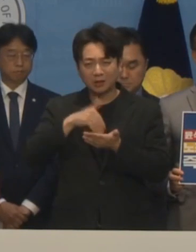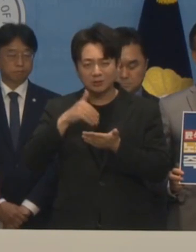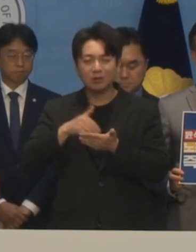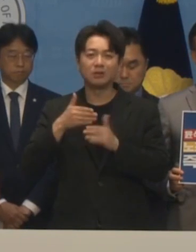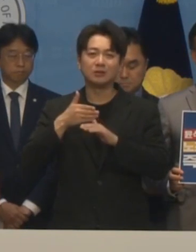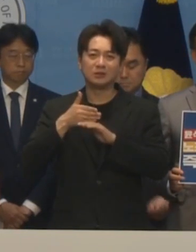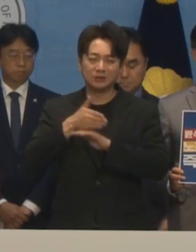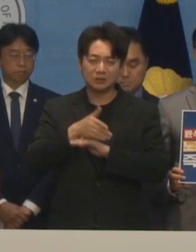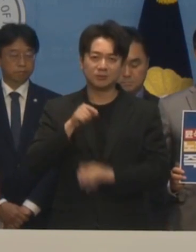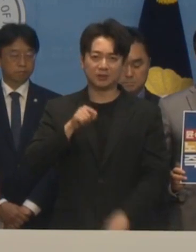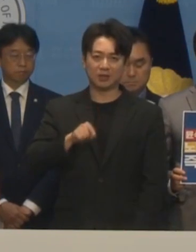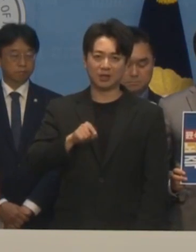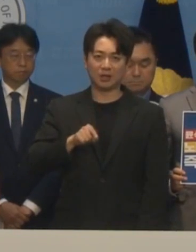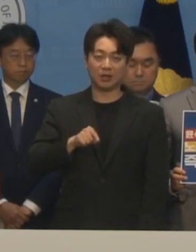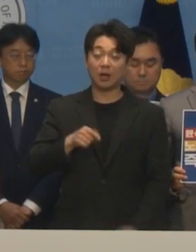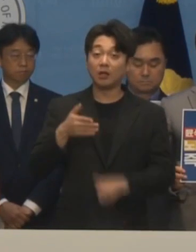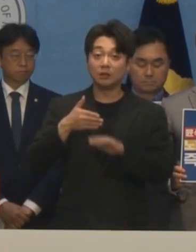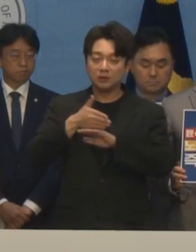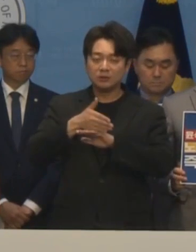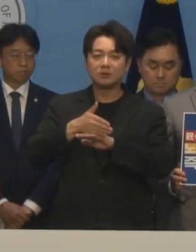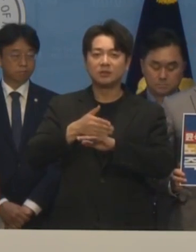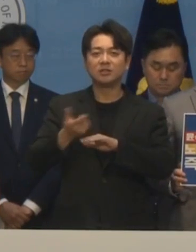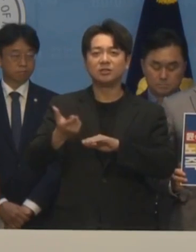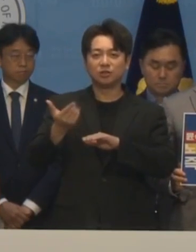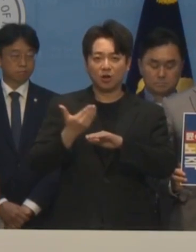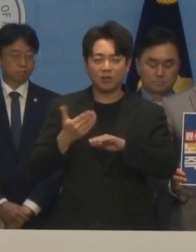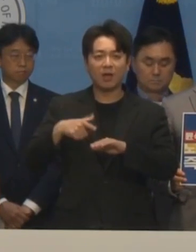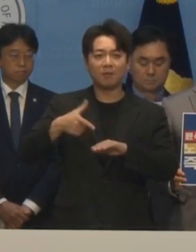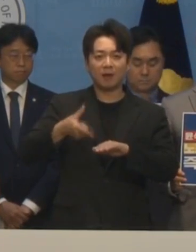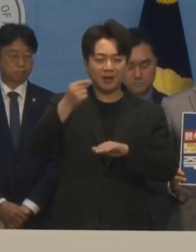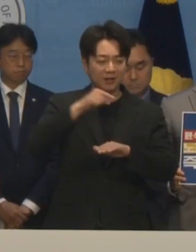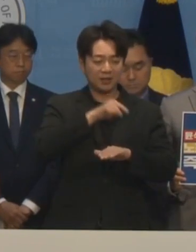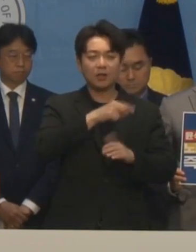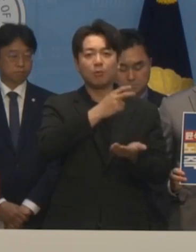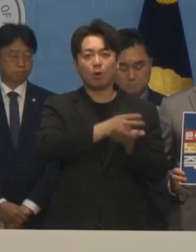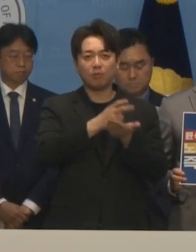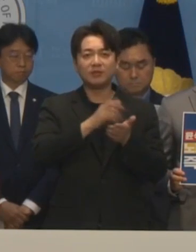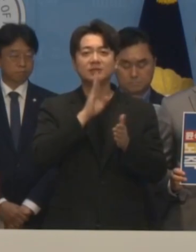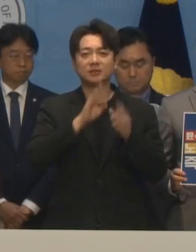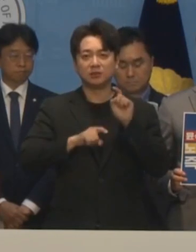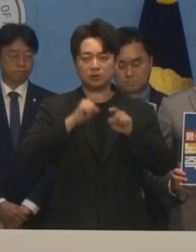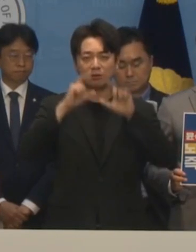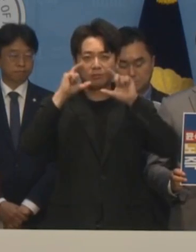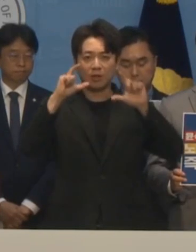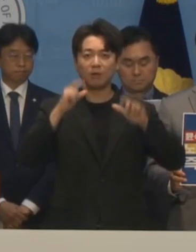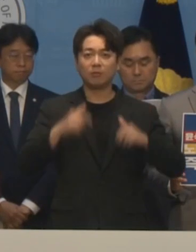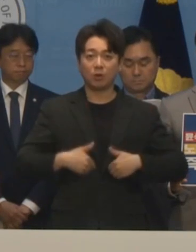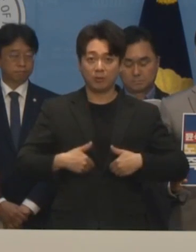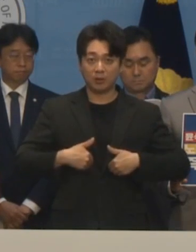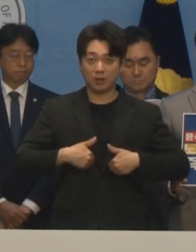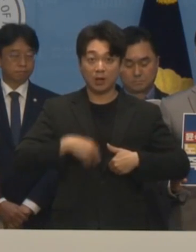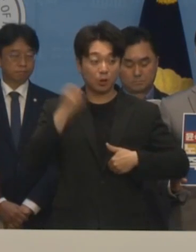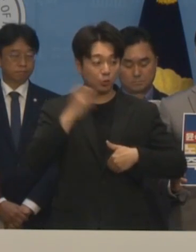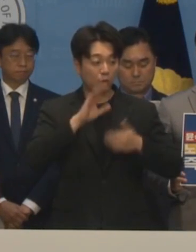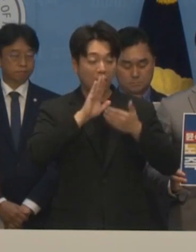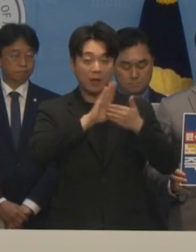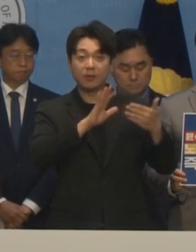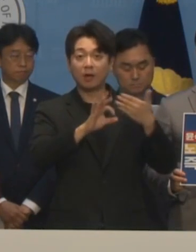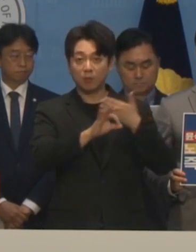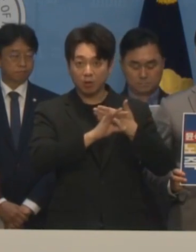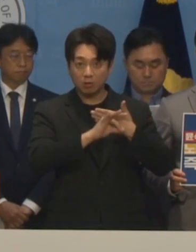늦지 않았습니다. 윤석열 대통령은 노란봉투법을 즉각 공포해야 합니다. 또다시 제의를 요구한다면 이는